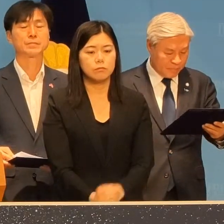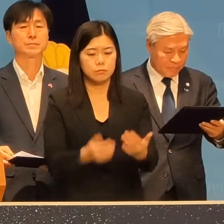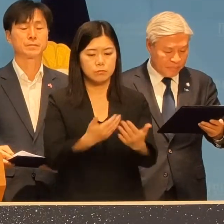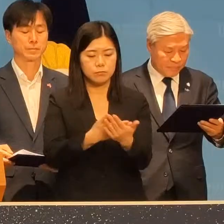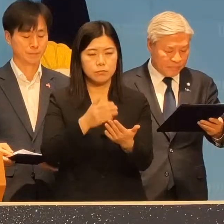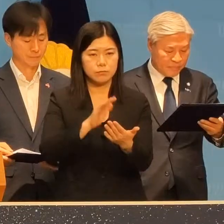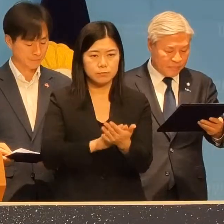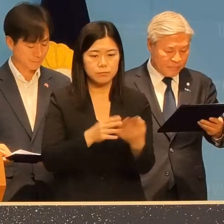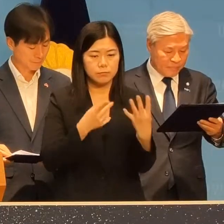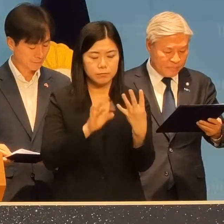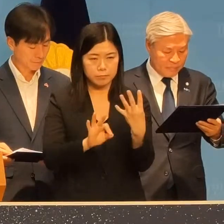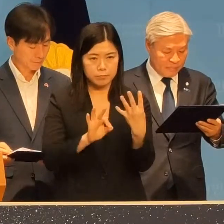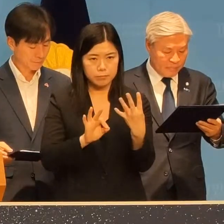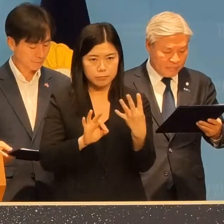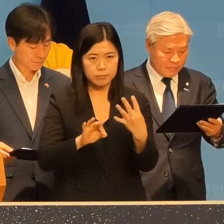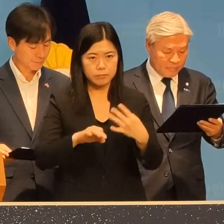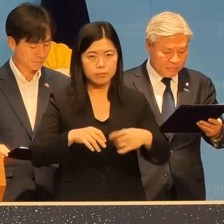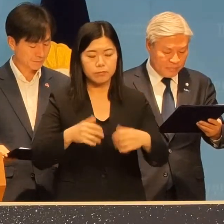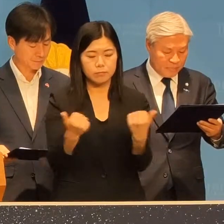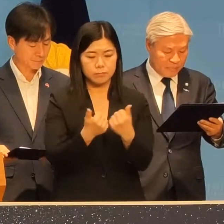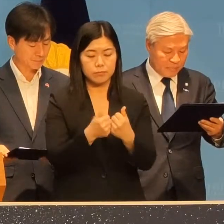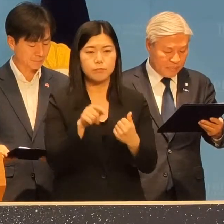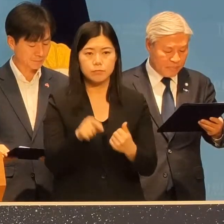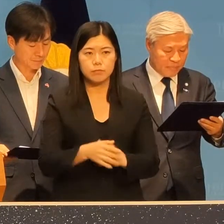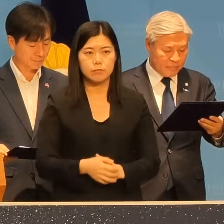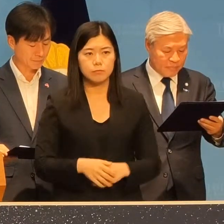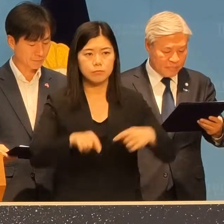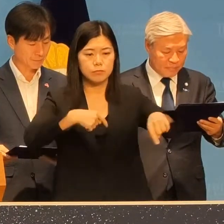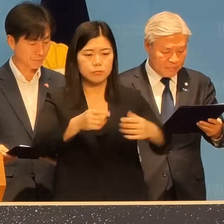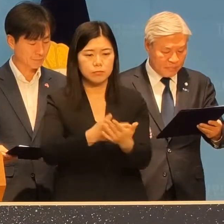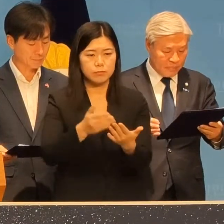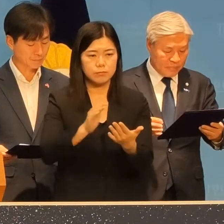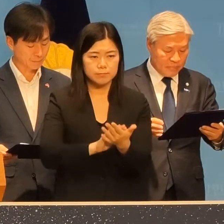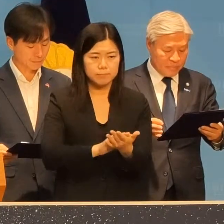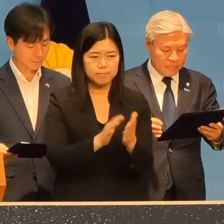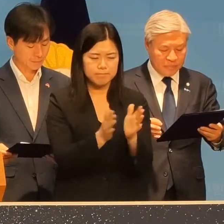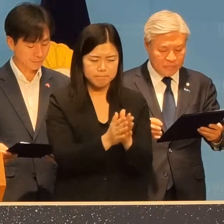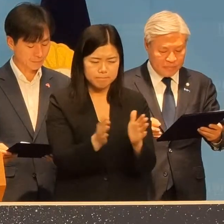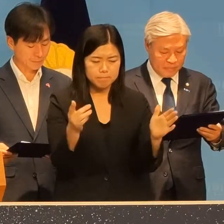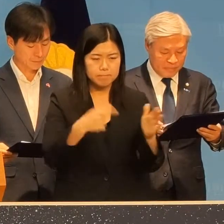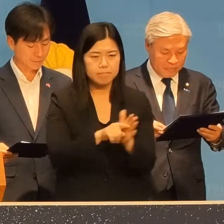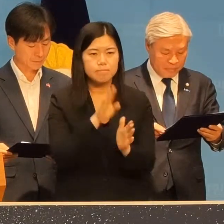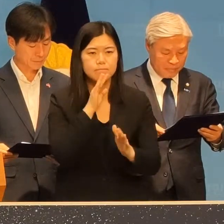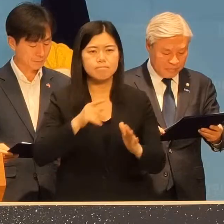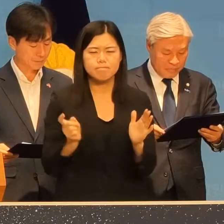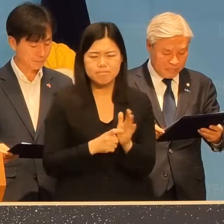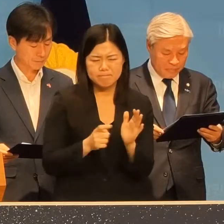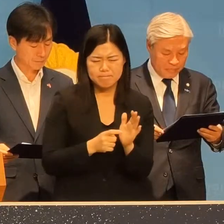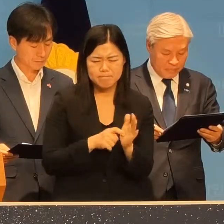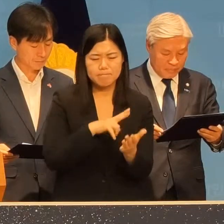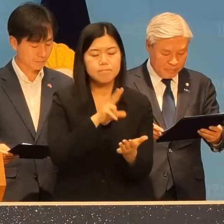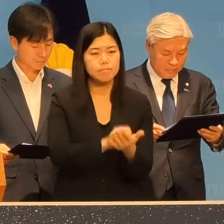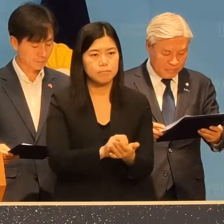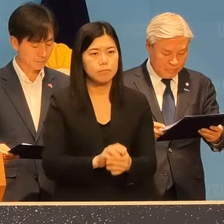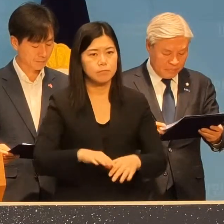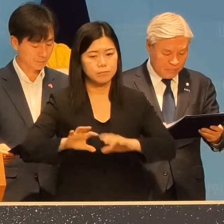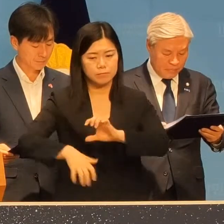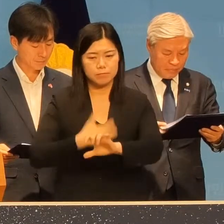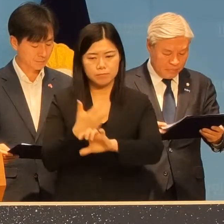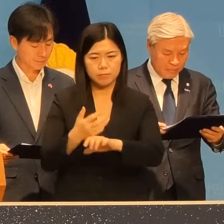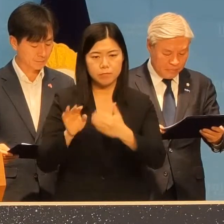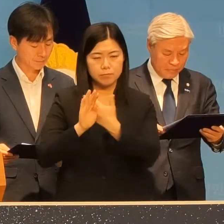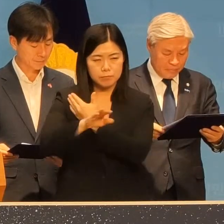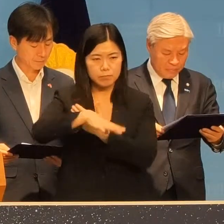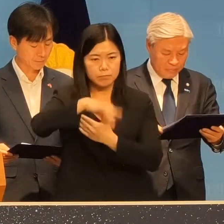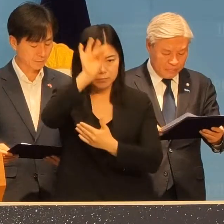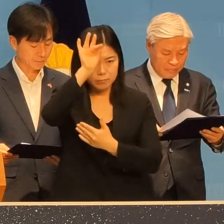개혁진보 4당 정치개혁 연석회의는 정치개혁의 큰 물줄기를 터줄 시급하고 당면한 과제로 내란 이후 처음으로